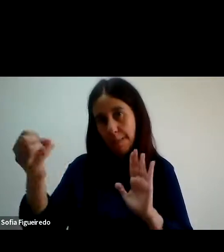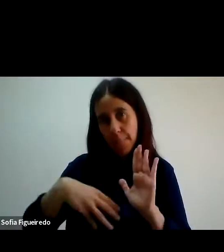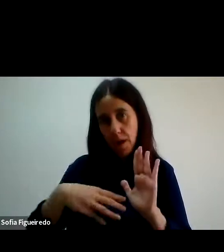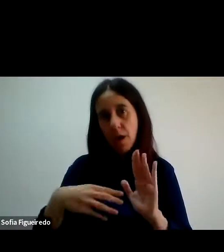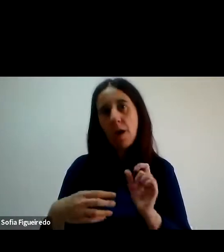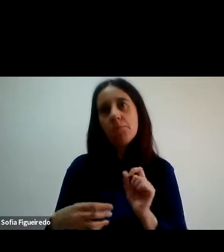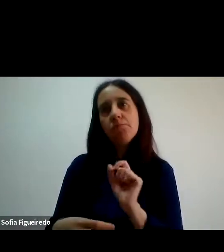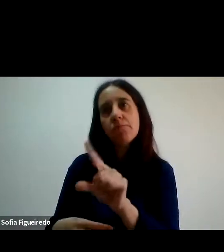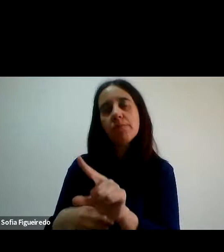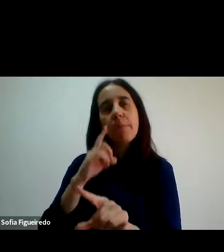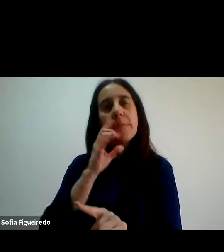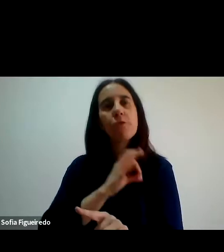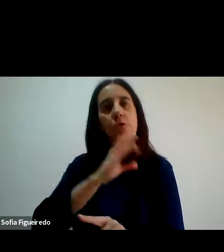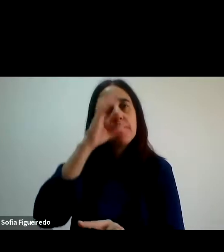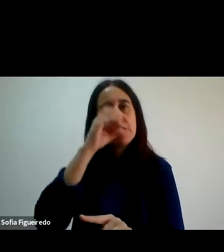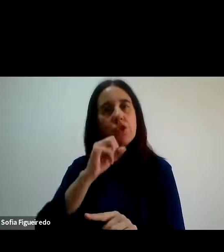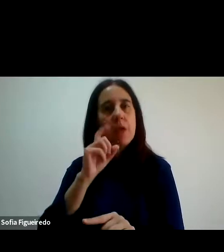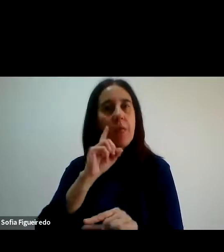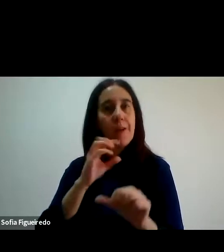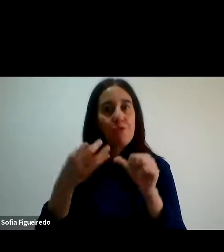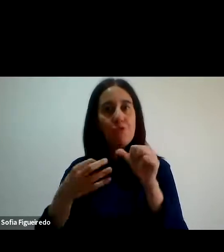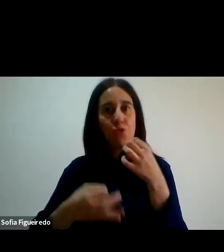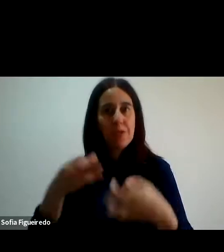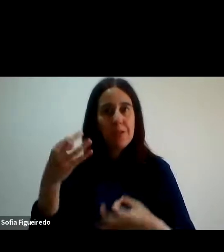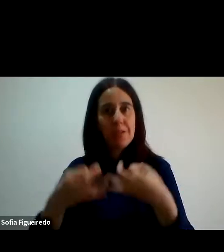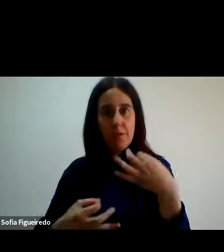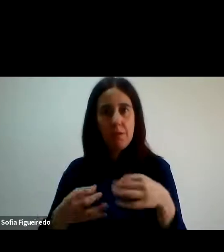mensagem da Sra. Ministra da Justiça, que estava, de facto,